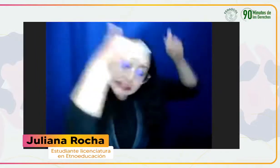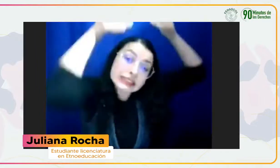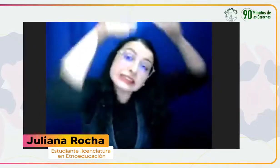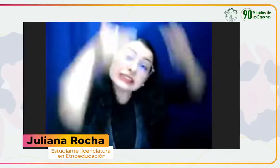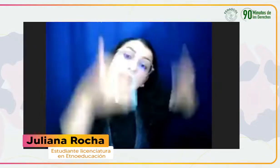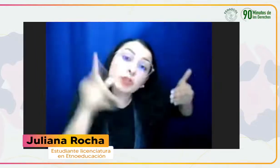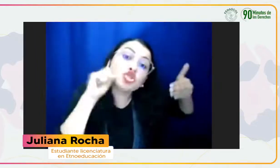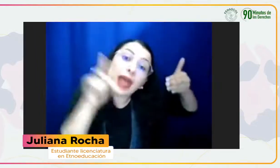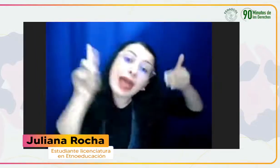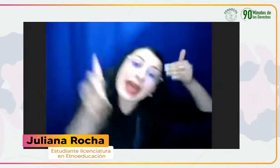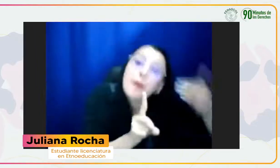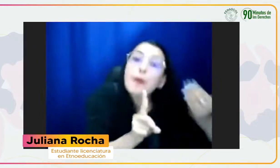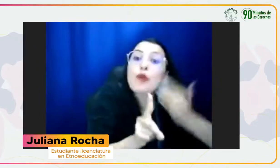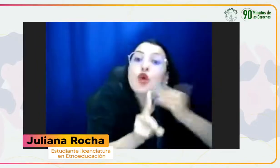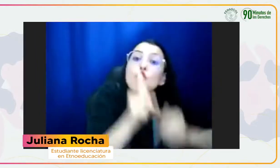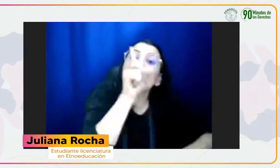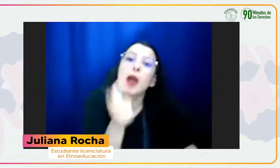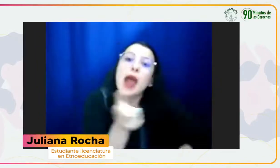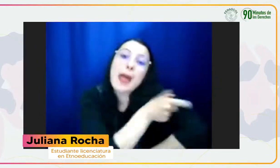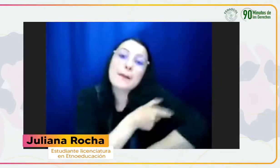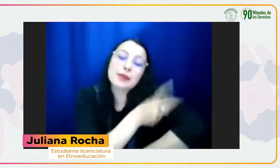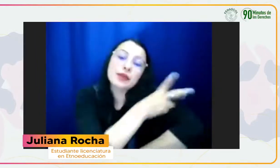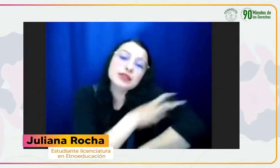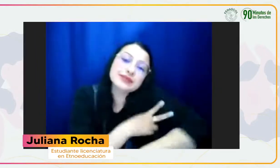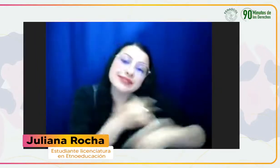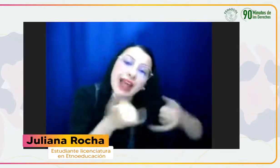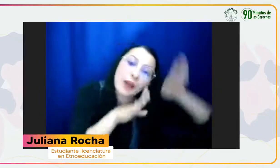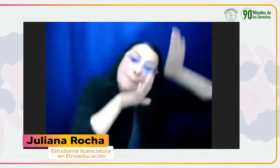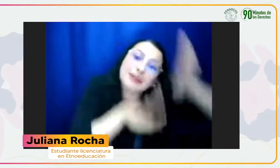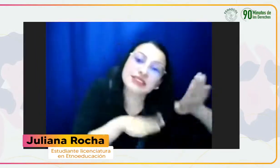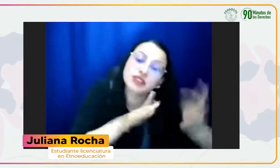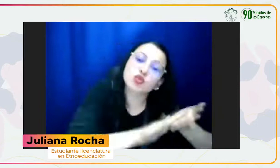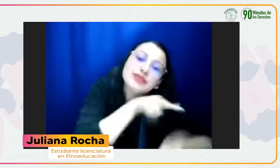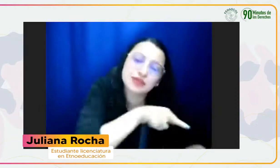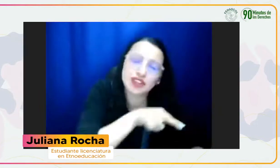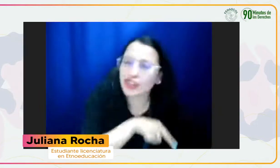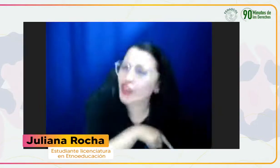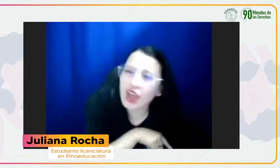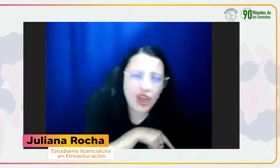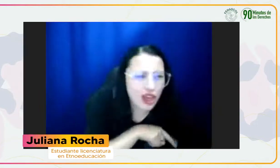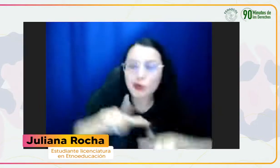participación y no solo un enfoque como personas sordas con discapacidad, delegados de las personas